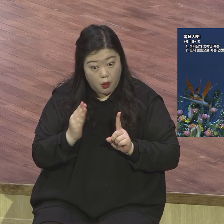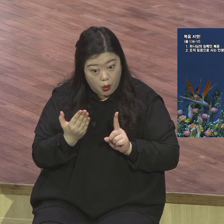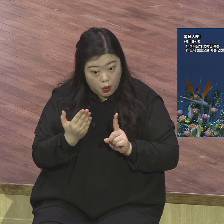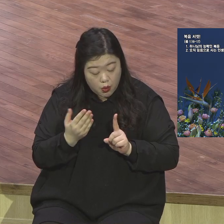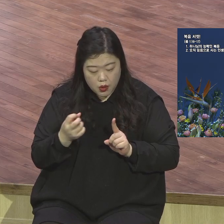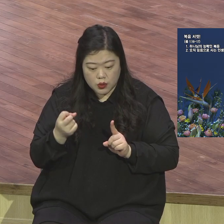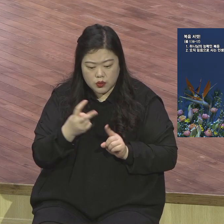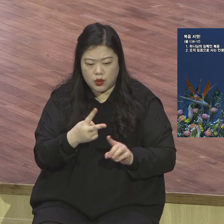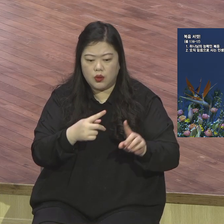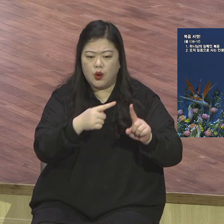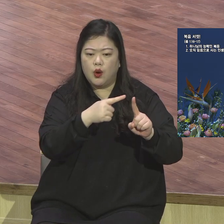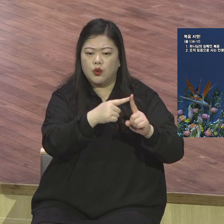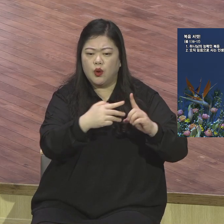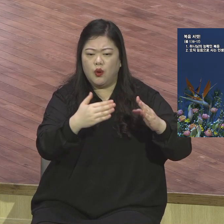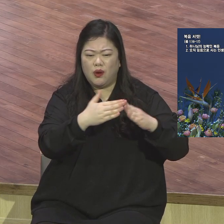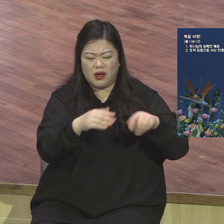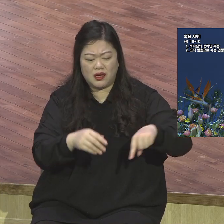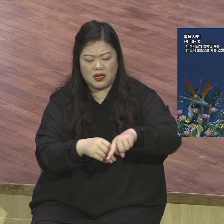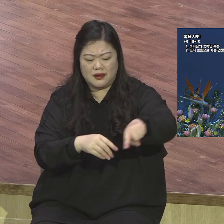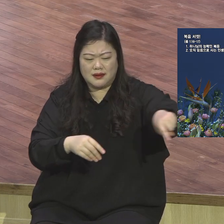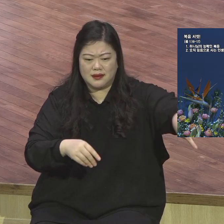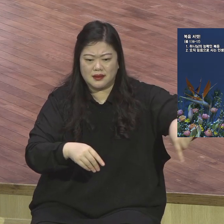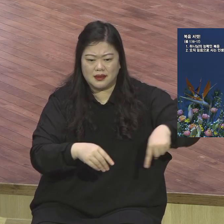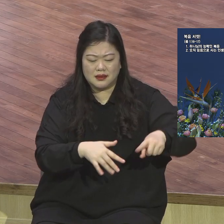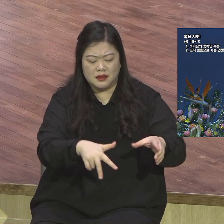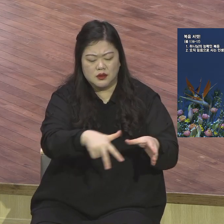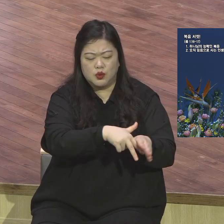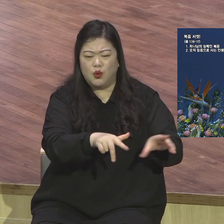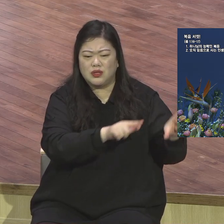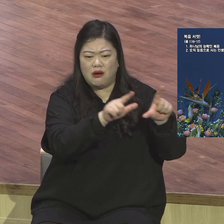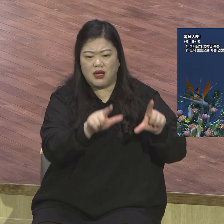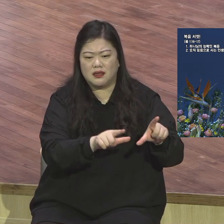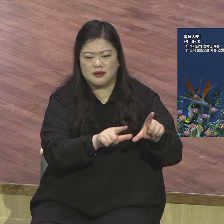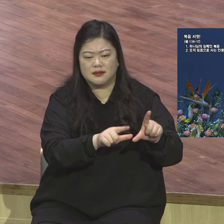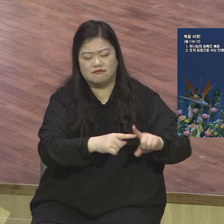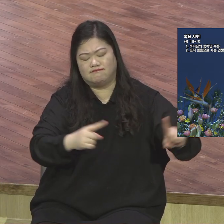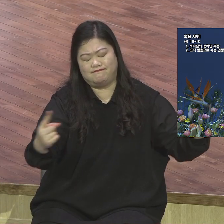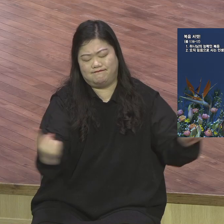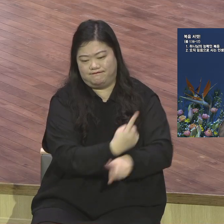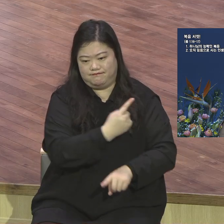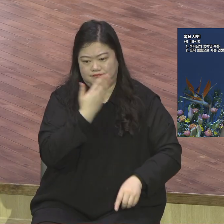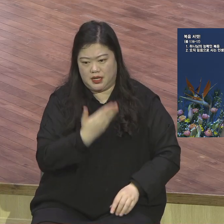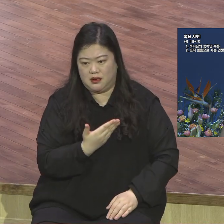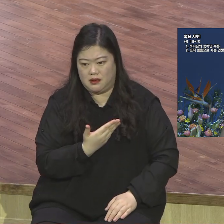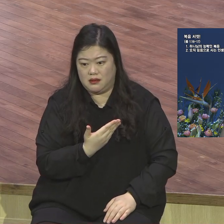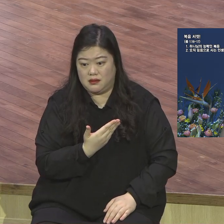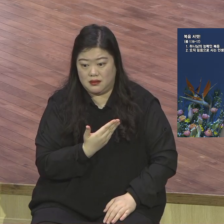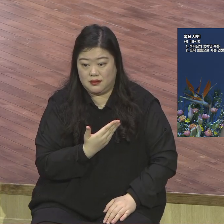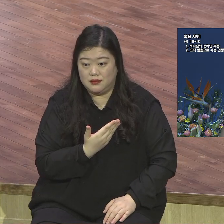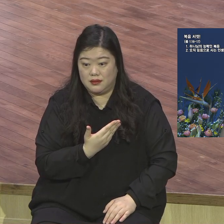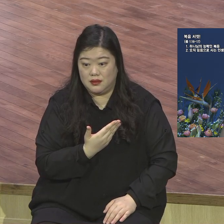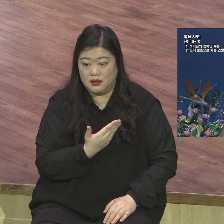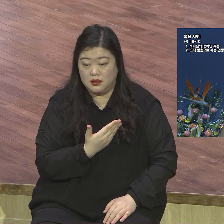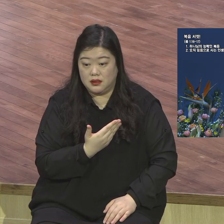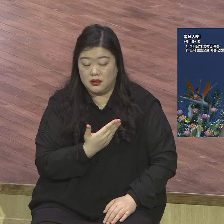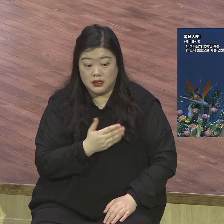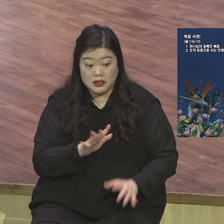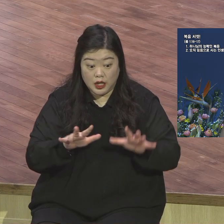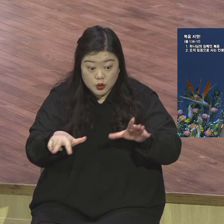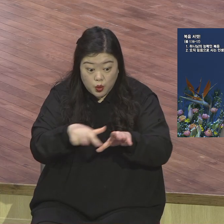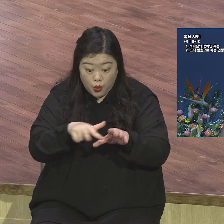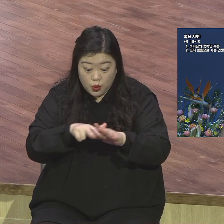중세교회 이 종교 생활을 무너뜨리는 플랫폼이 되었어요. 아직까지